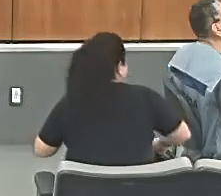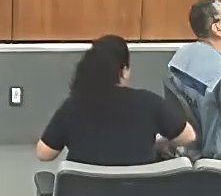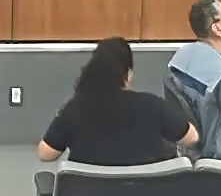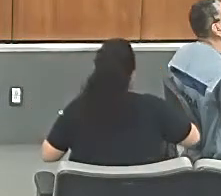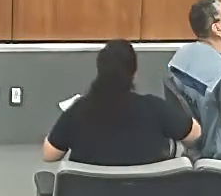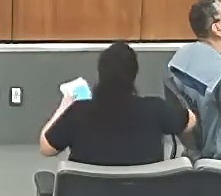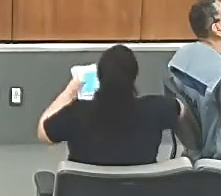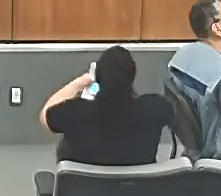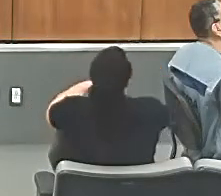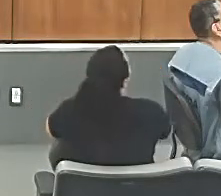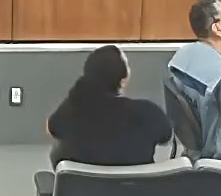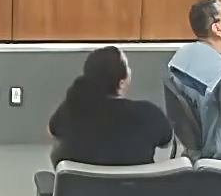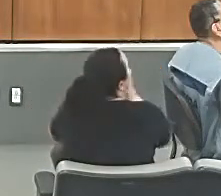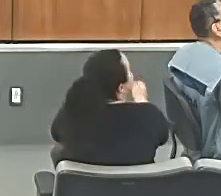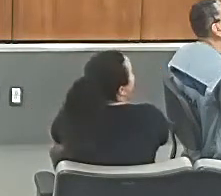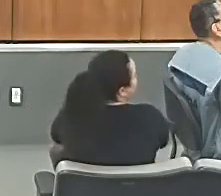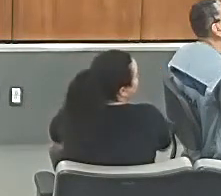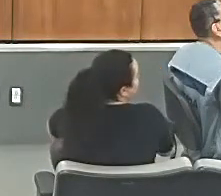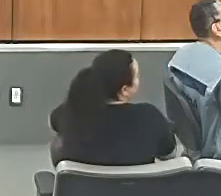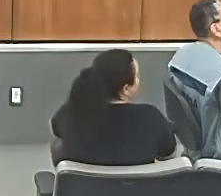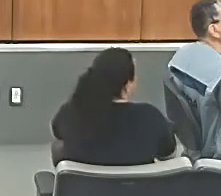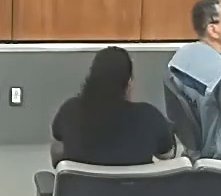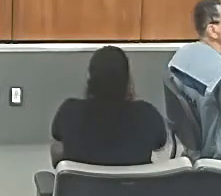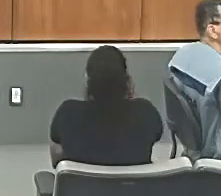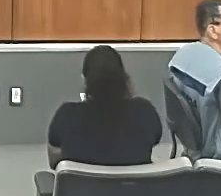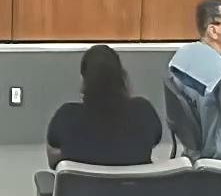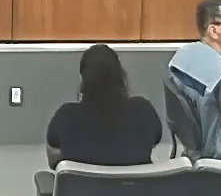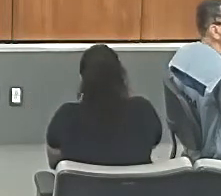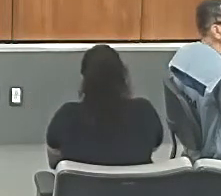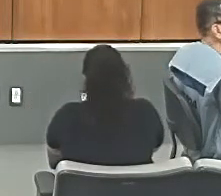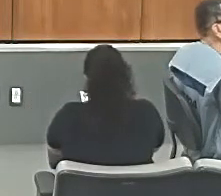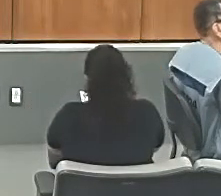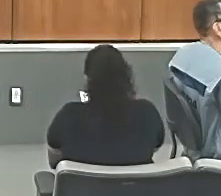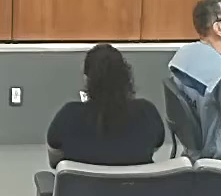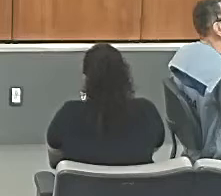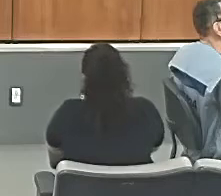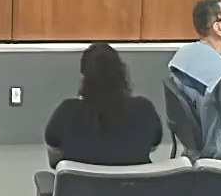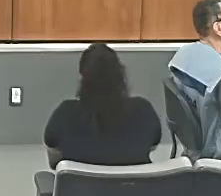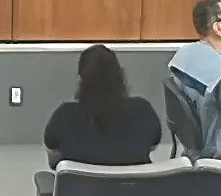tude o que é assessor do deputado marcelo aro